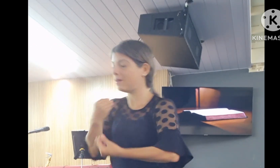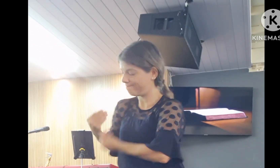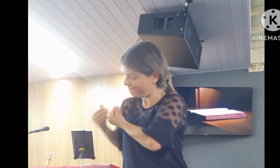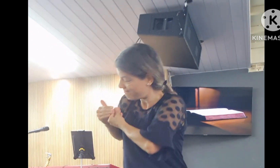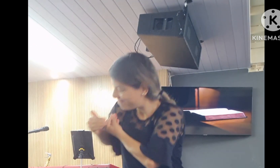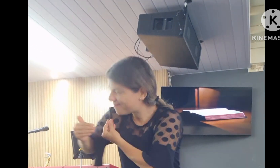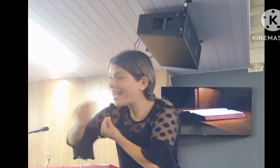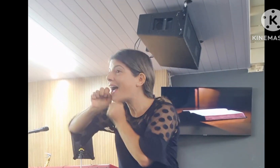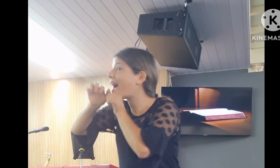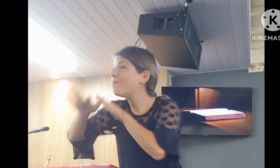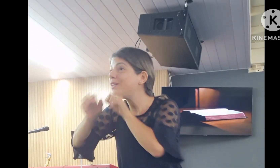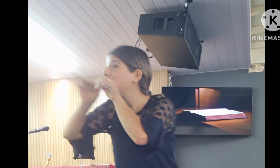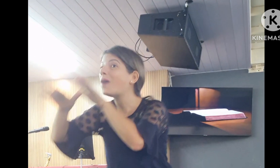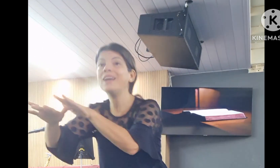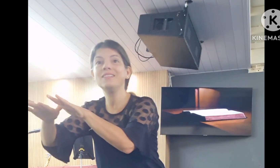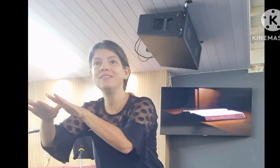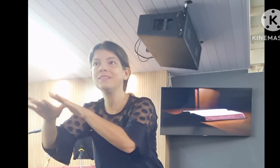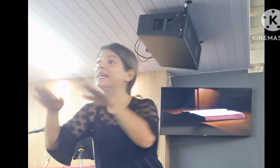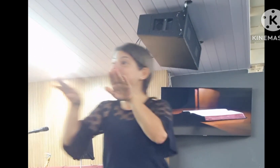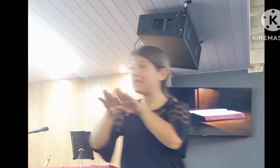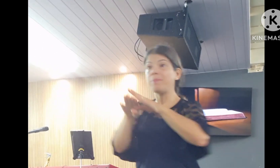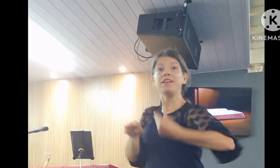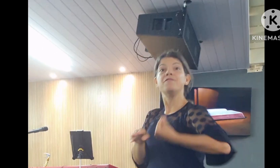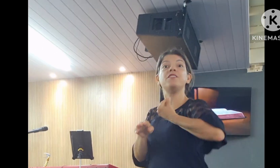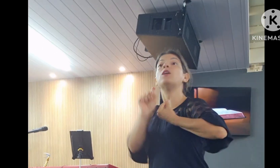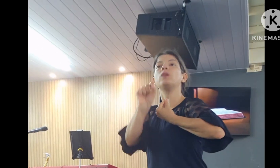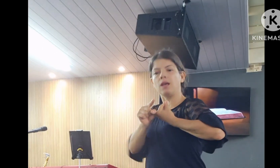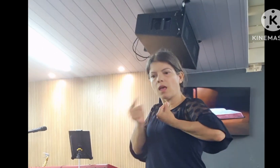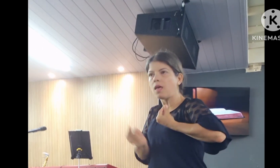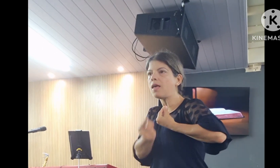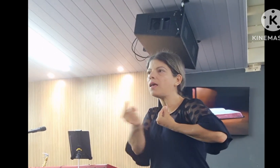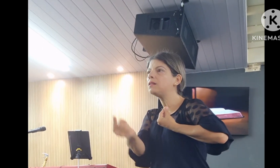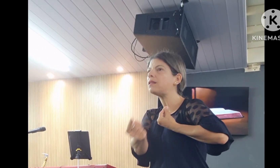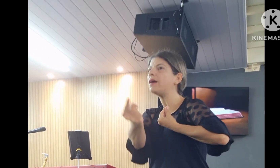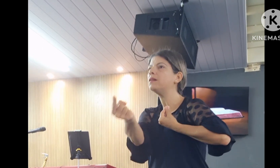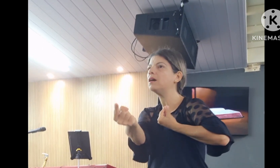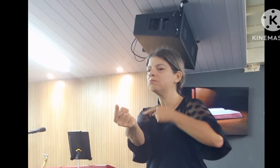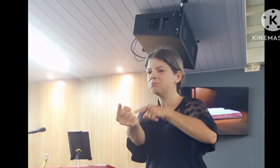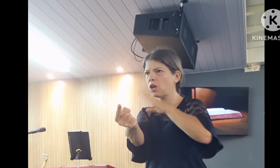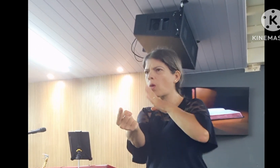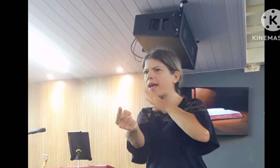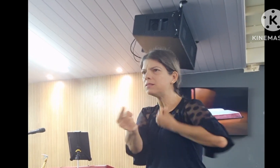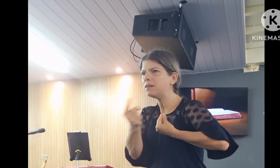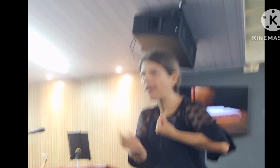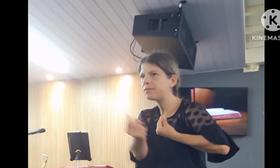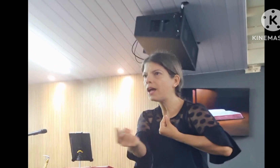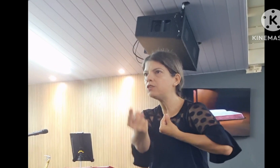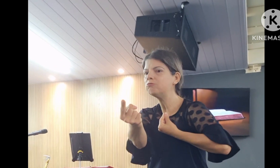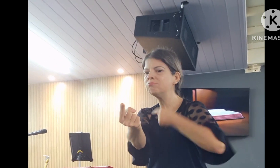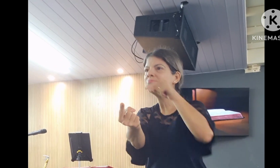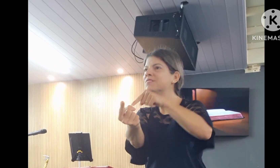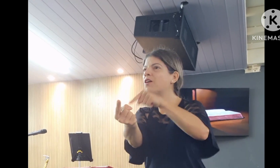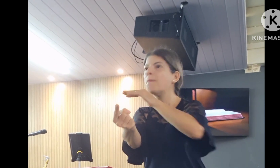é vida eterna. Então, no momento em que você reconheceu Jesus como o Cordeiro de